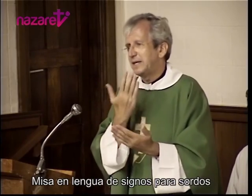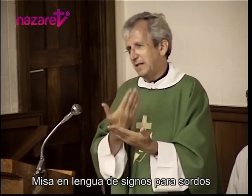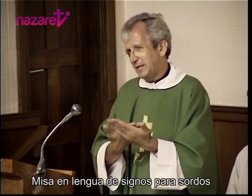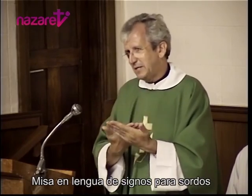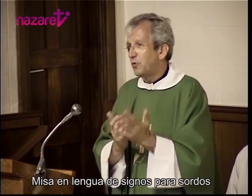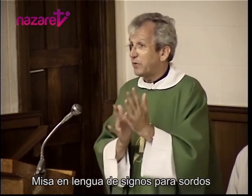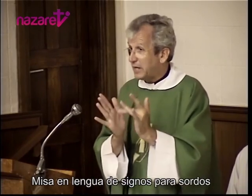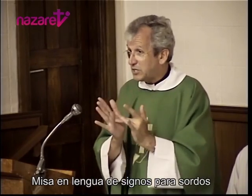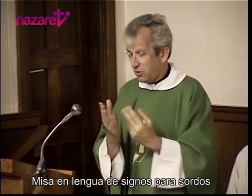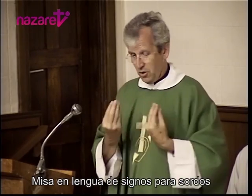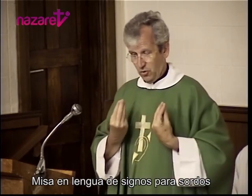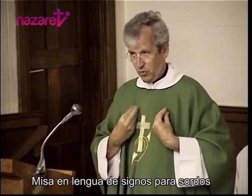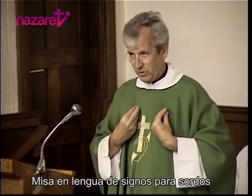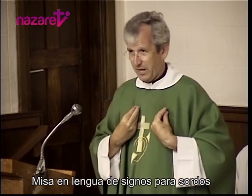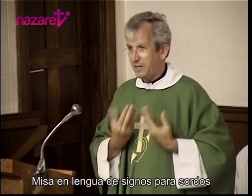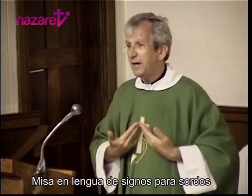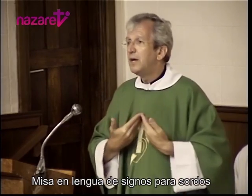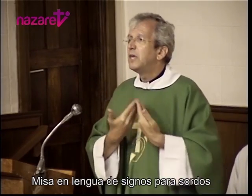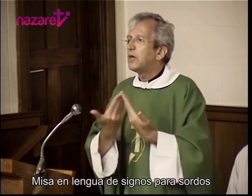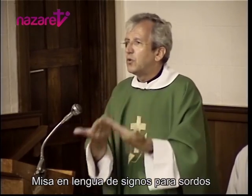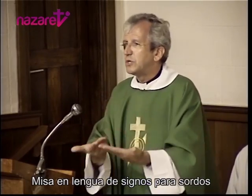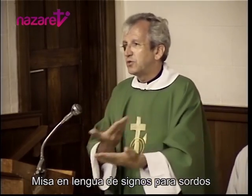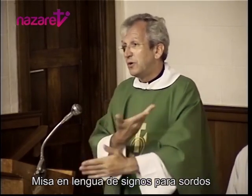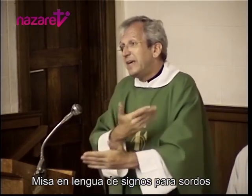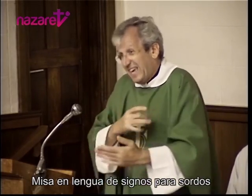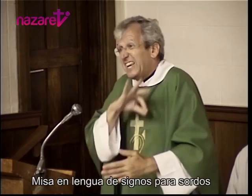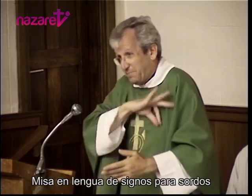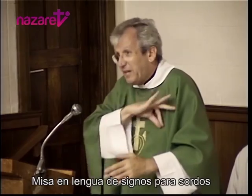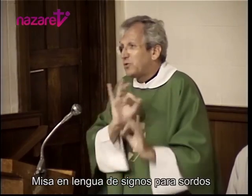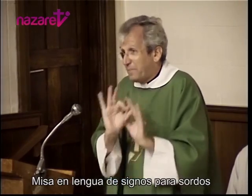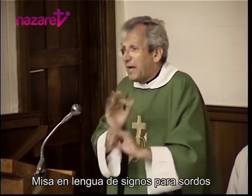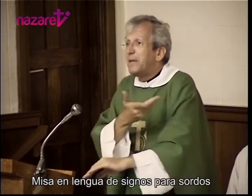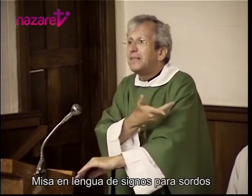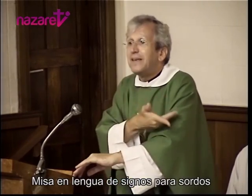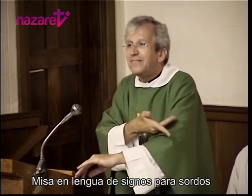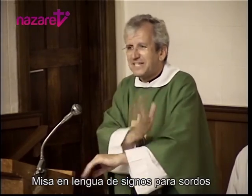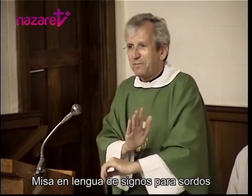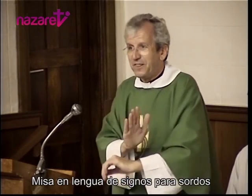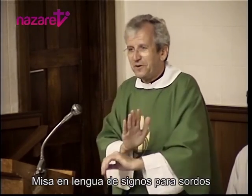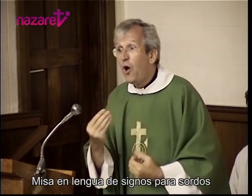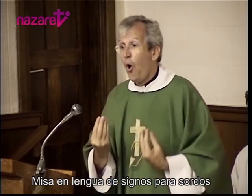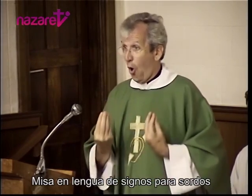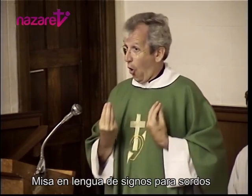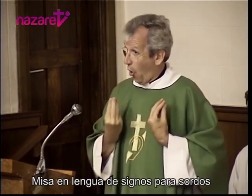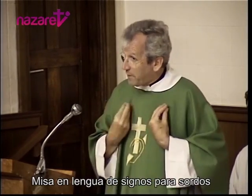el testimonio de Cristo con nuestra vida y con nuestro espíritu, especialmente de servicio. O